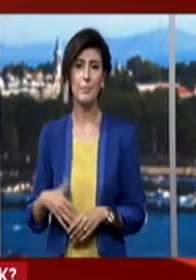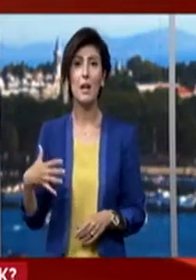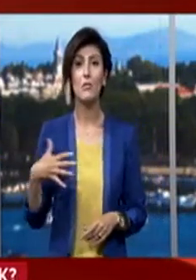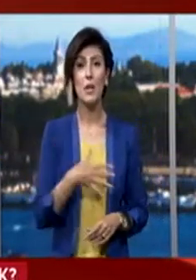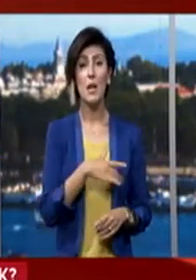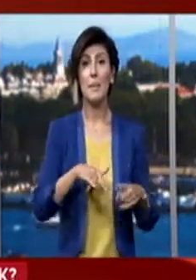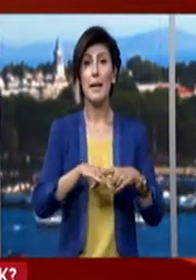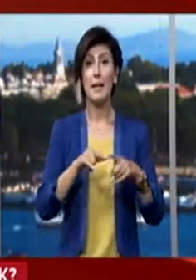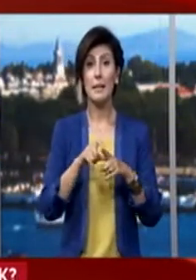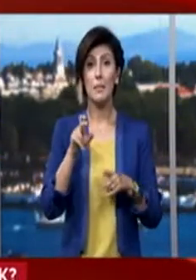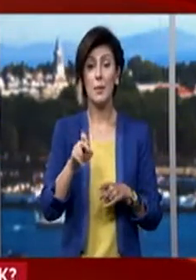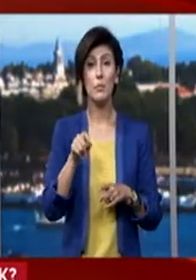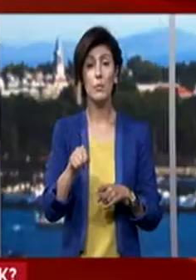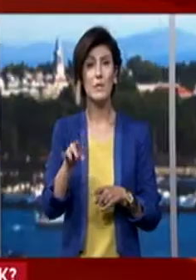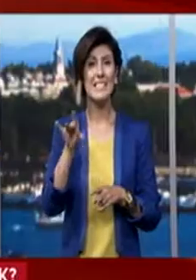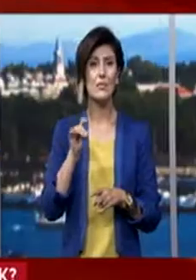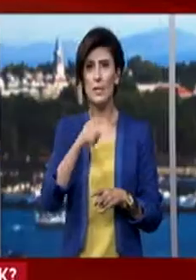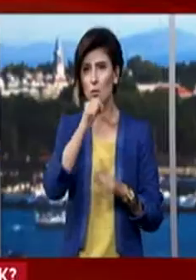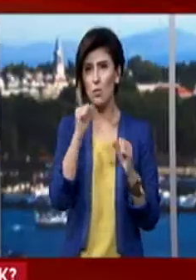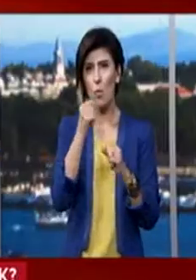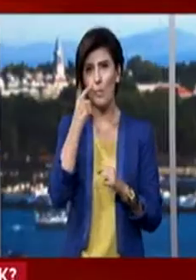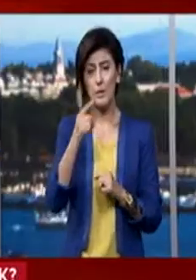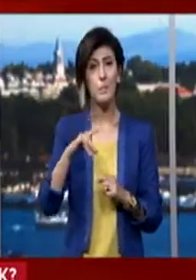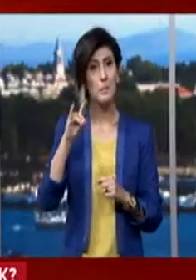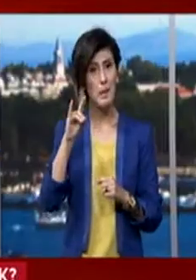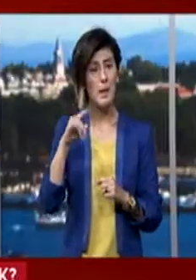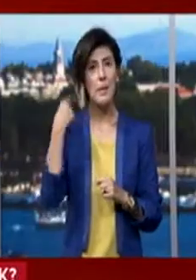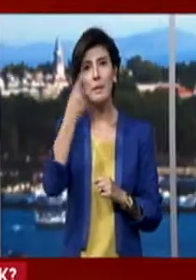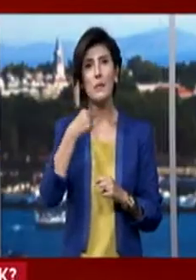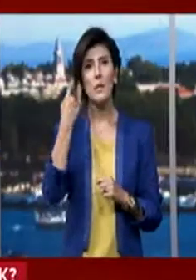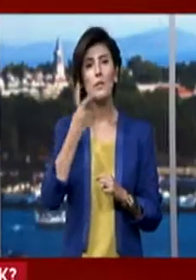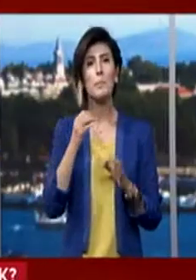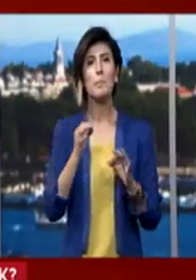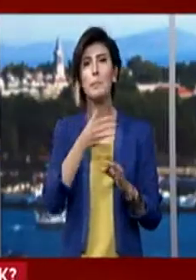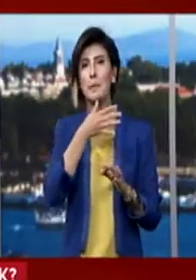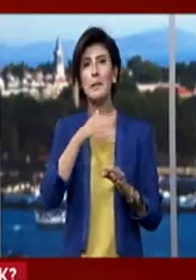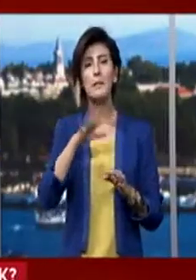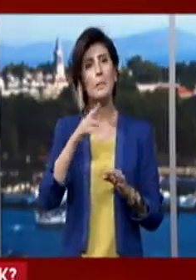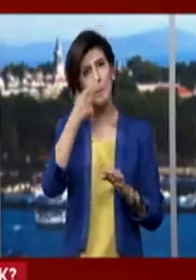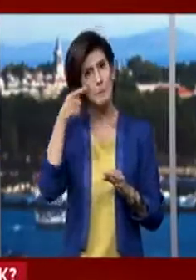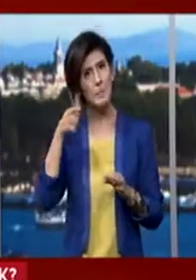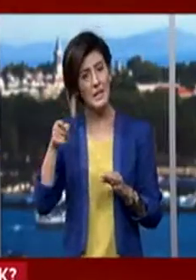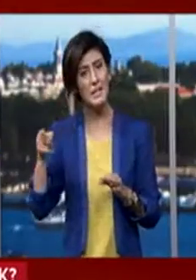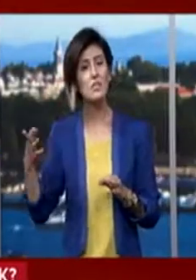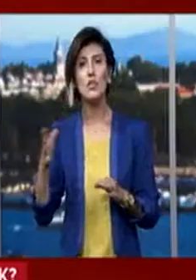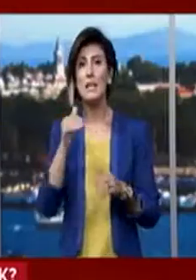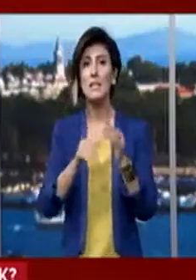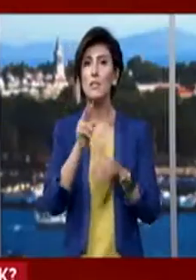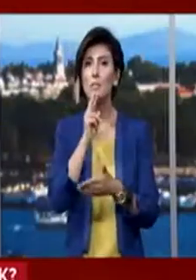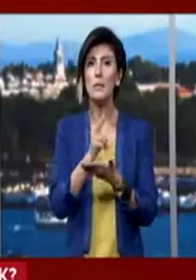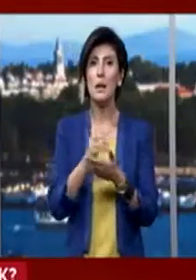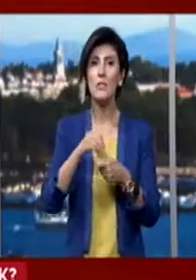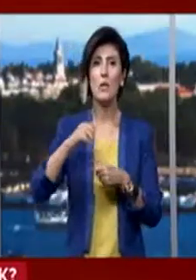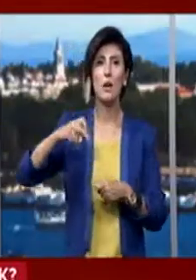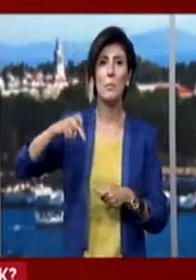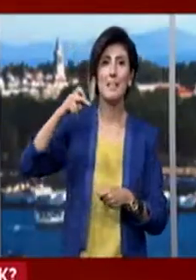CHP ve HDP bu seçeneğe soğuk bakıyor. MHP'nin tavrı ise henüz belli değil ancak belirleyici. Seçim kararı için AK Parti'ye